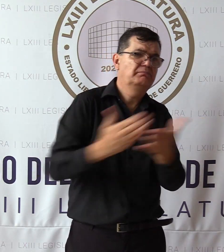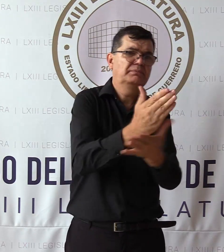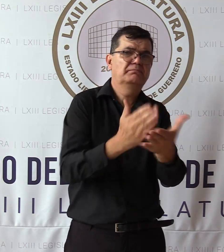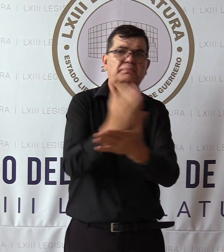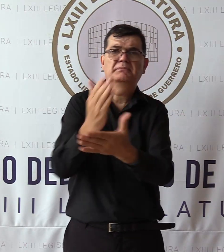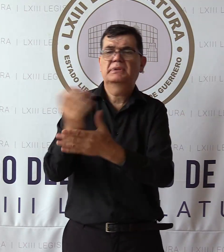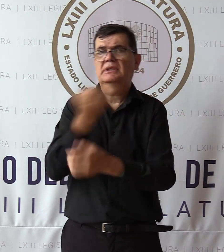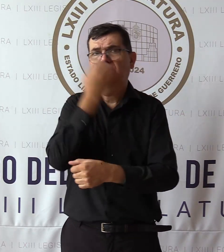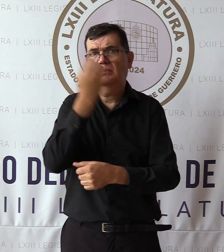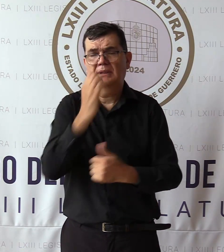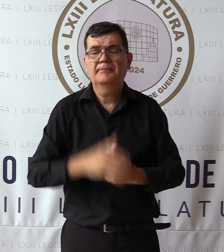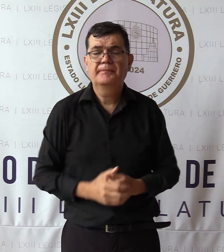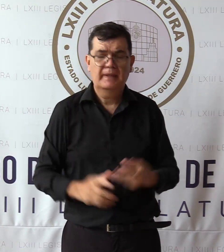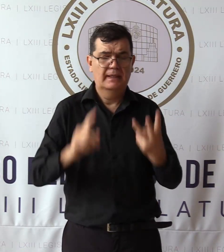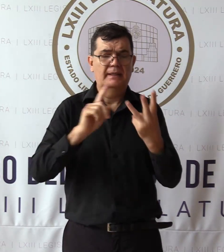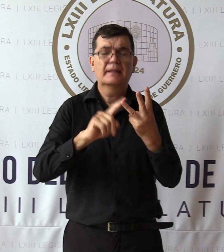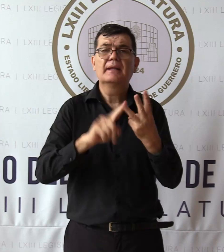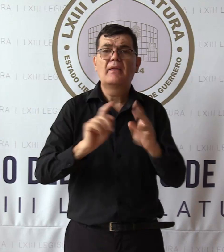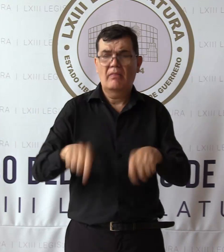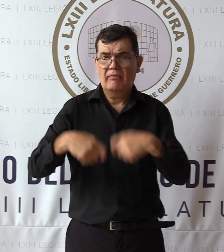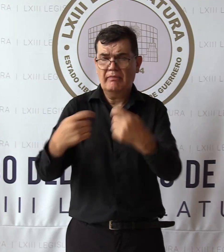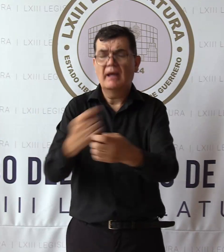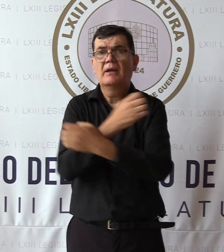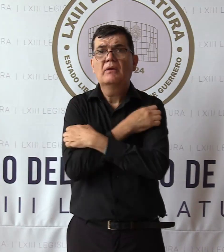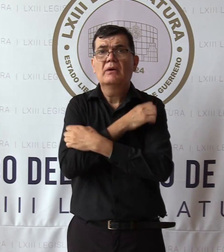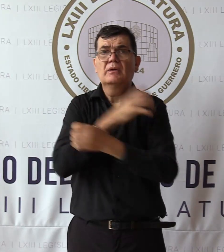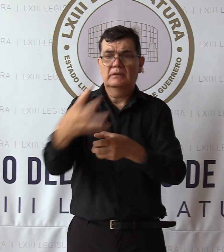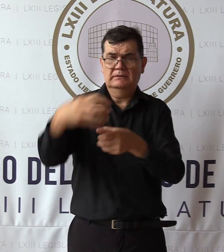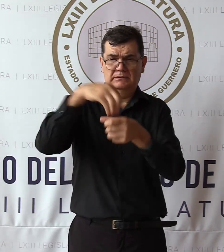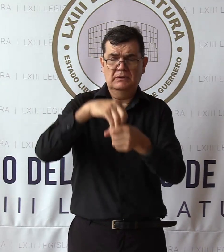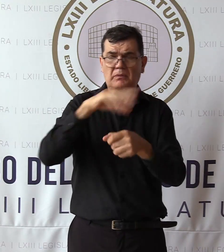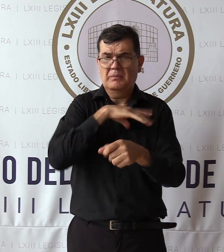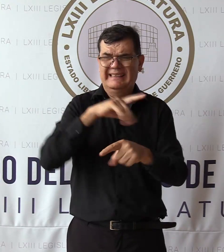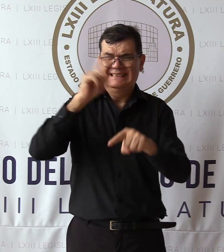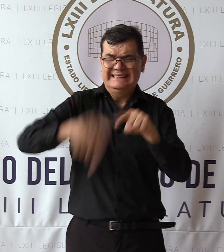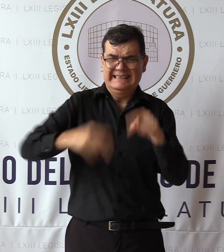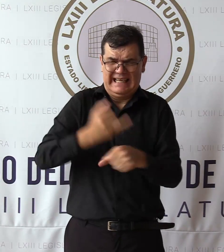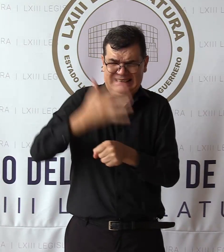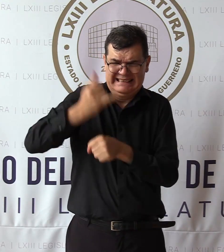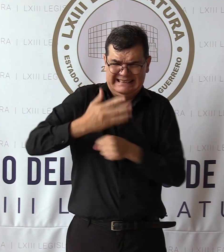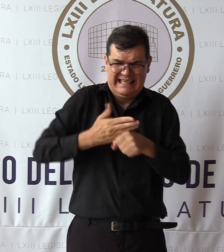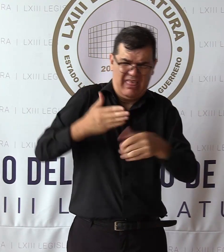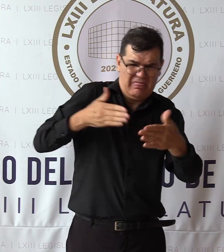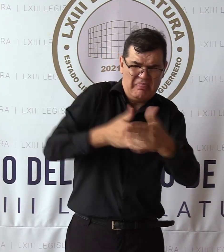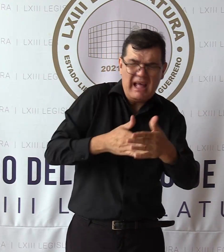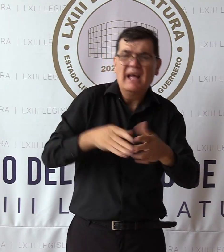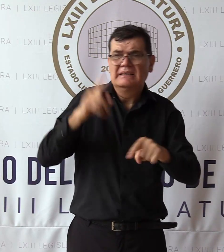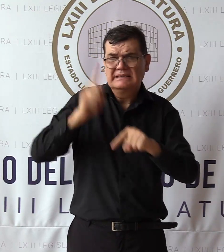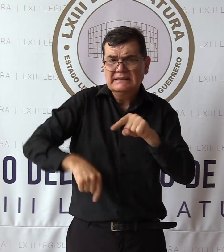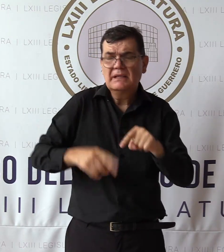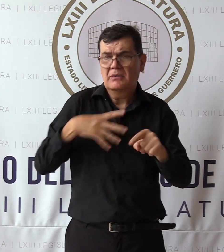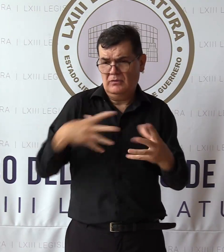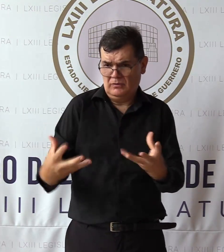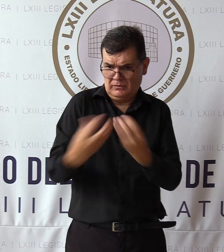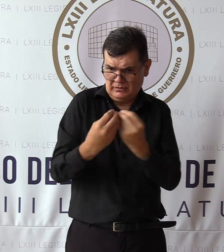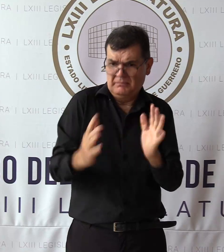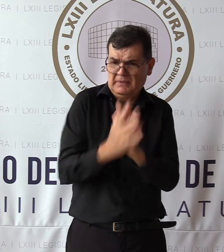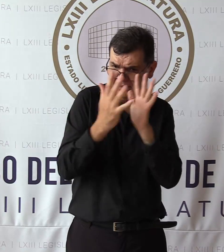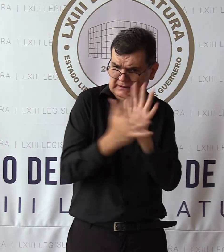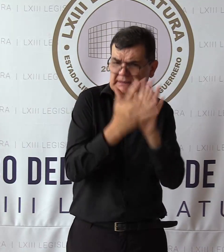escolarizado. 3. Prestar educación inclusiva que busque eliminar las barreras de aprendizaje y fomentar la participación y aptitudes sobresalientes de